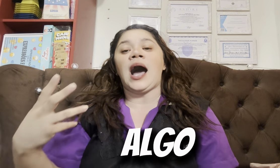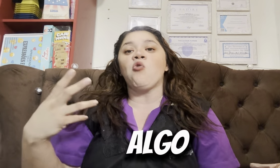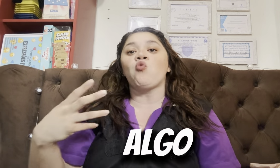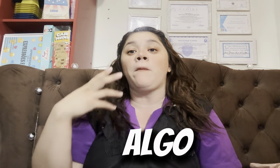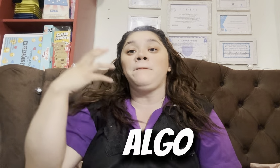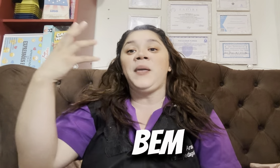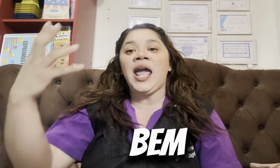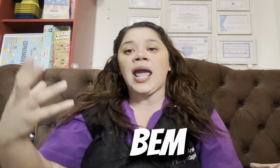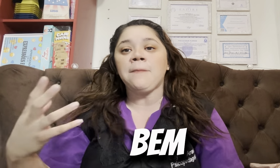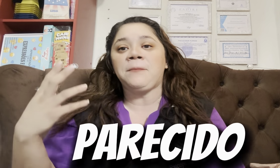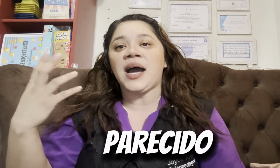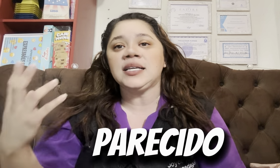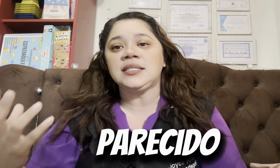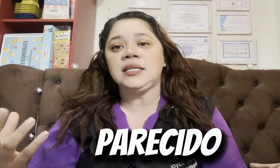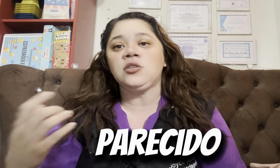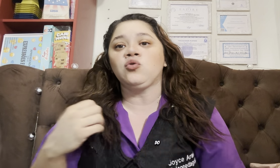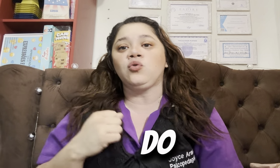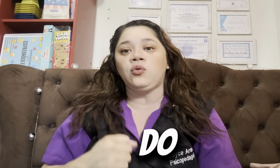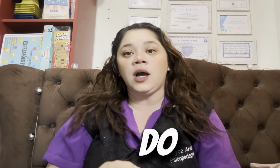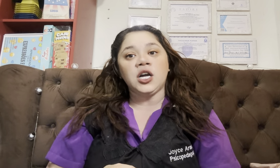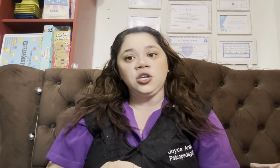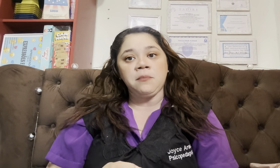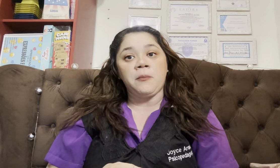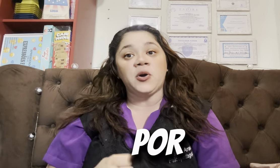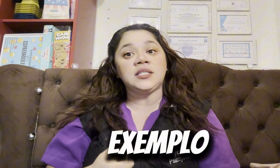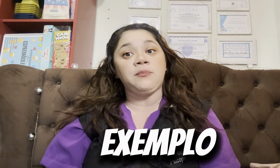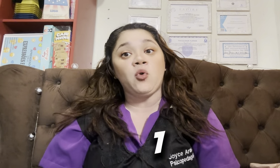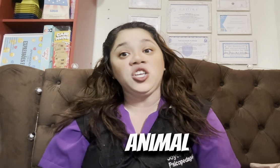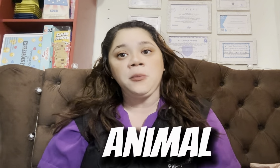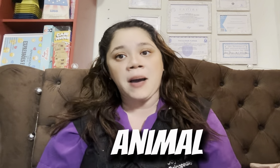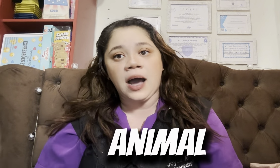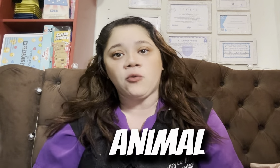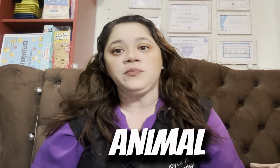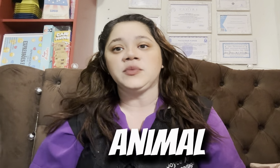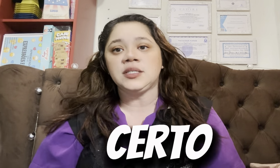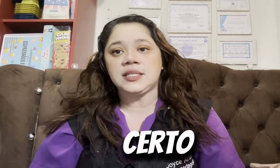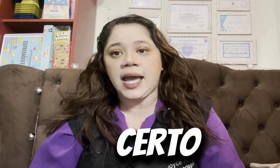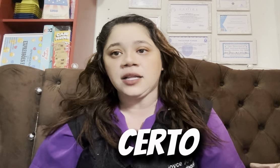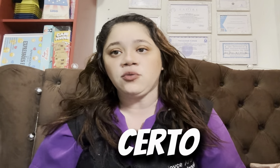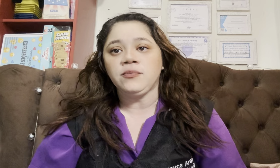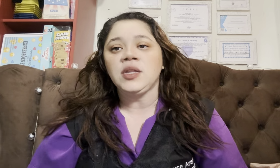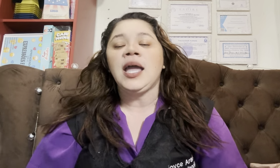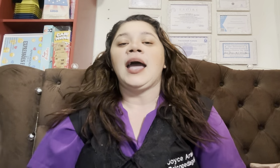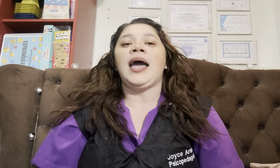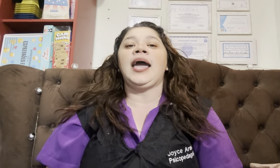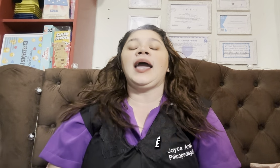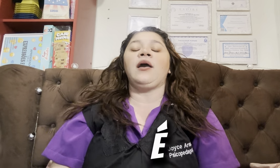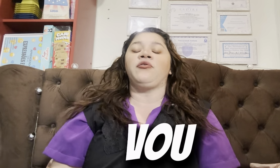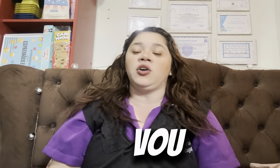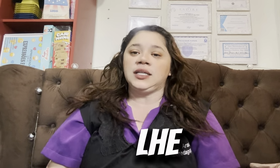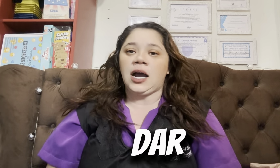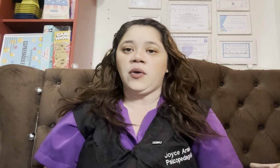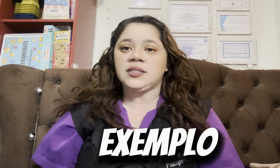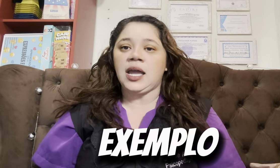algo bem parecido por exemplo, um animal, certo? Vou lhe dar um